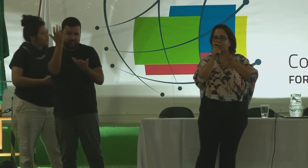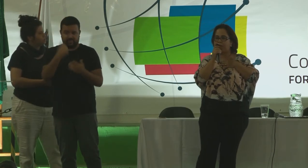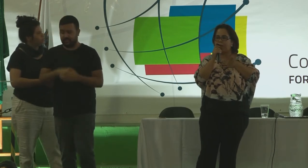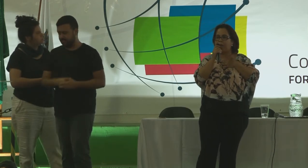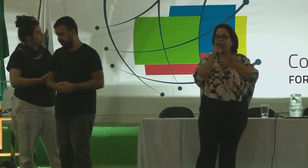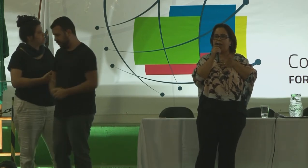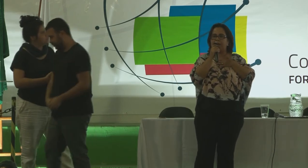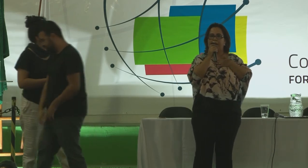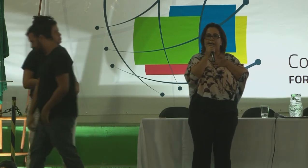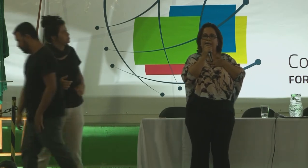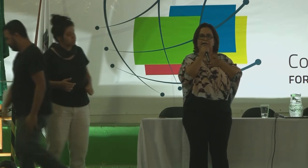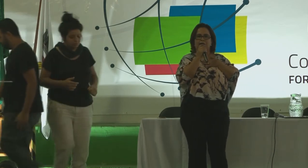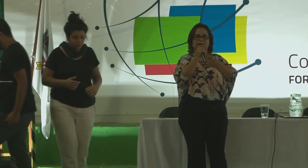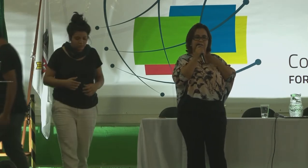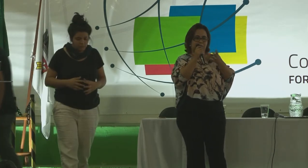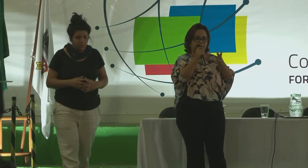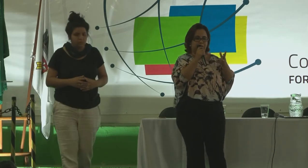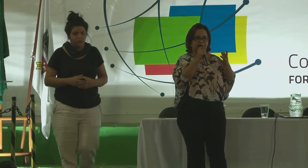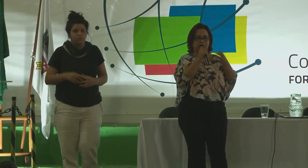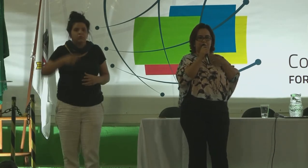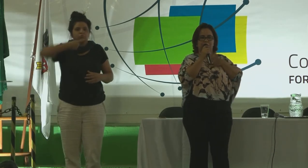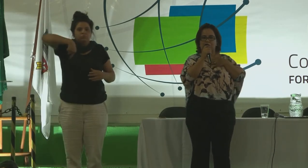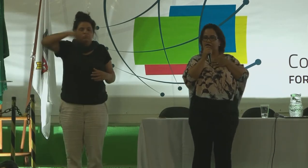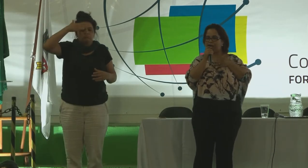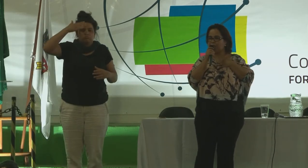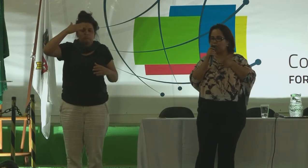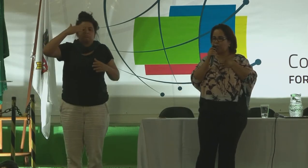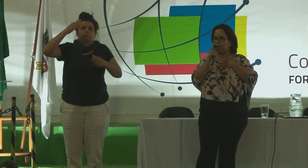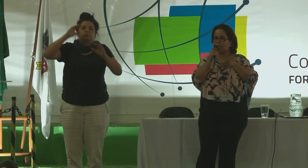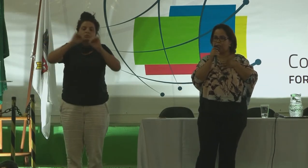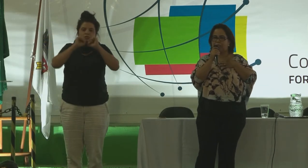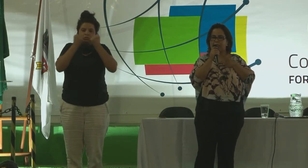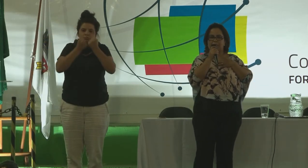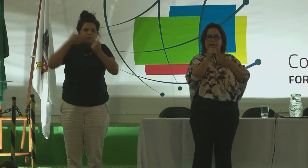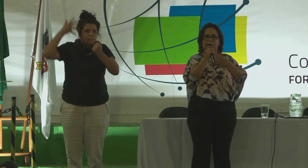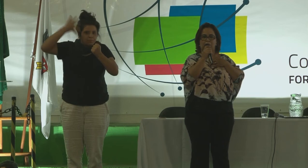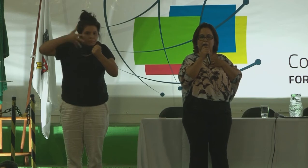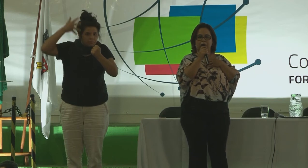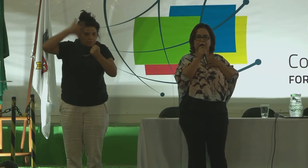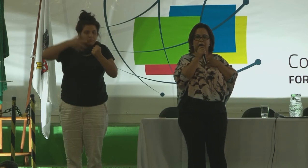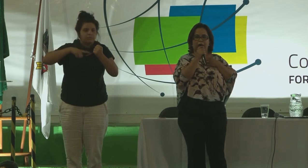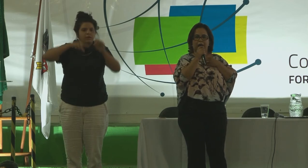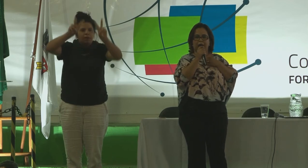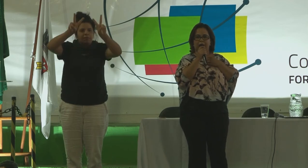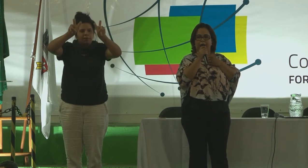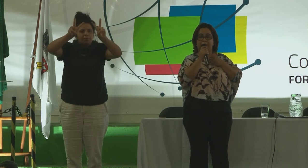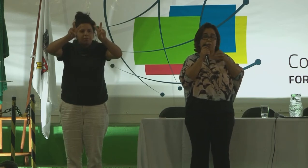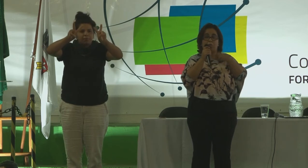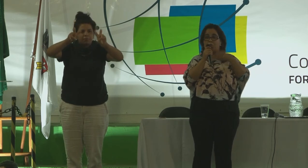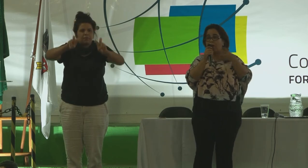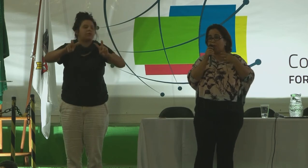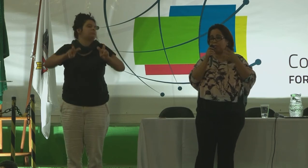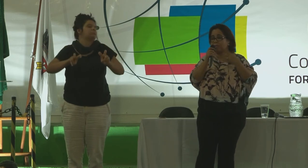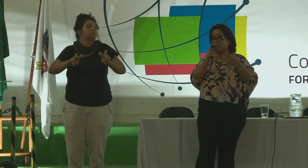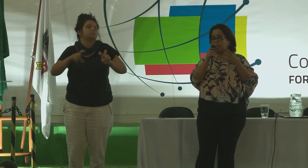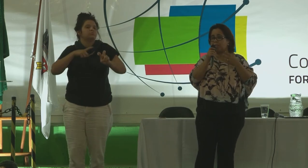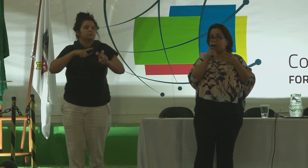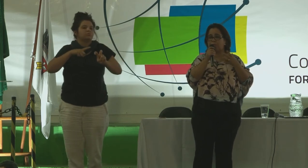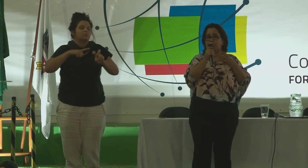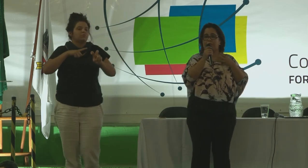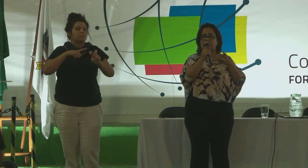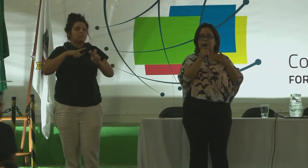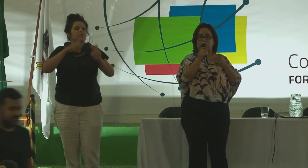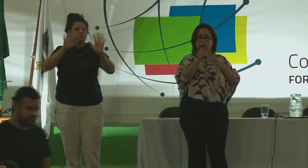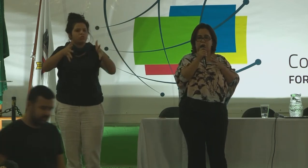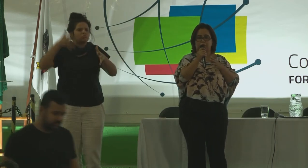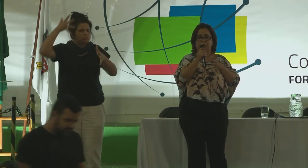superdotação. Nós vimos um evento muito recentemente que estamos, com o qual